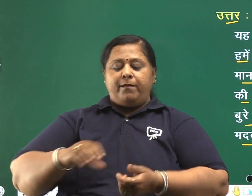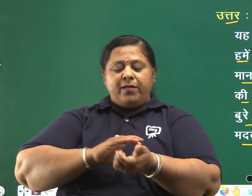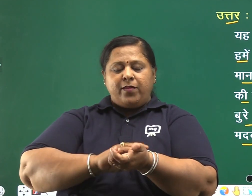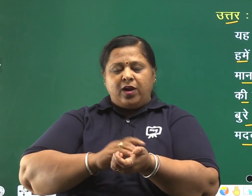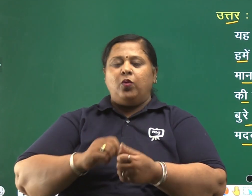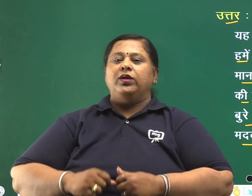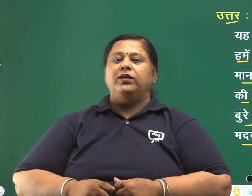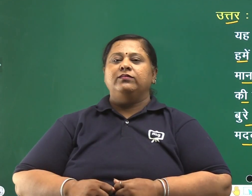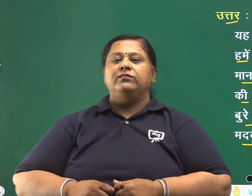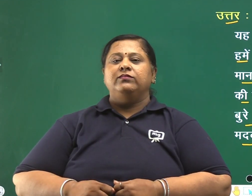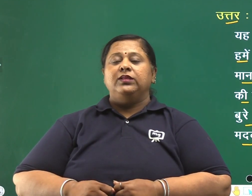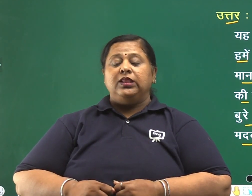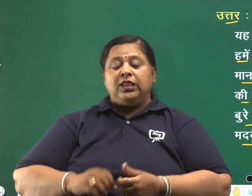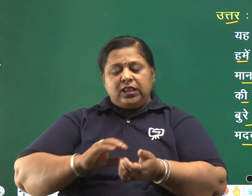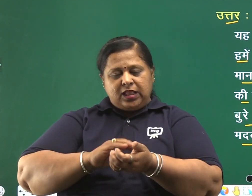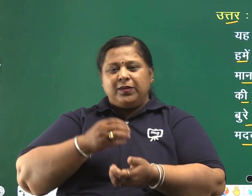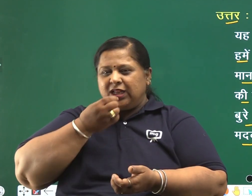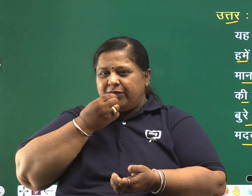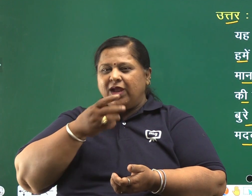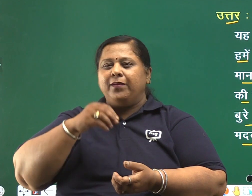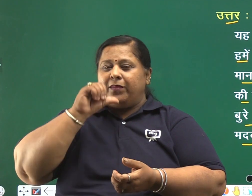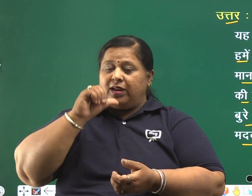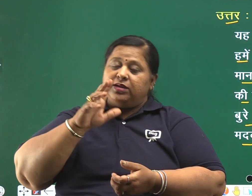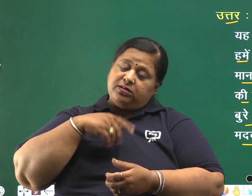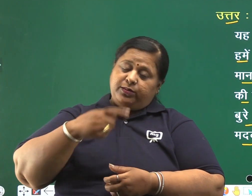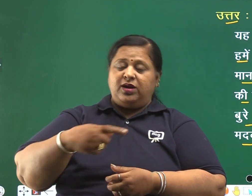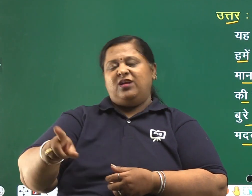बीमार लोगों की देखभाल करनी चाहिए।